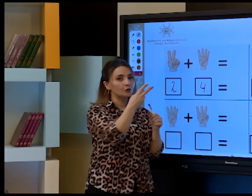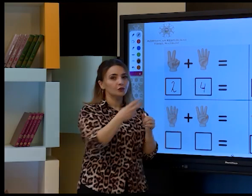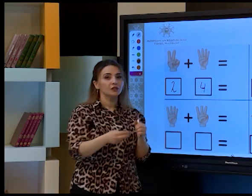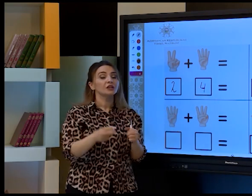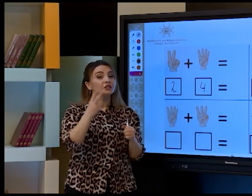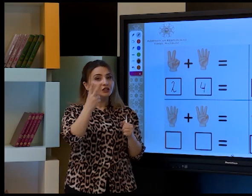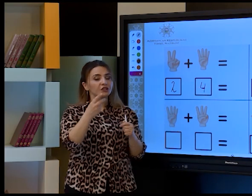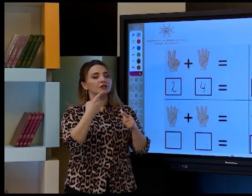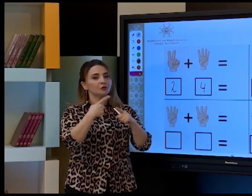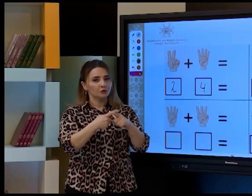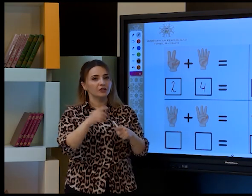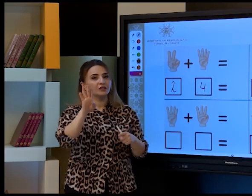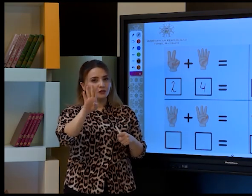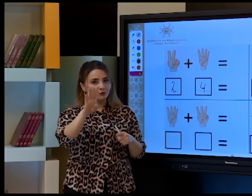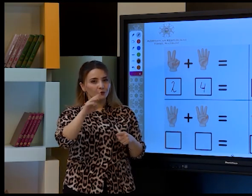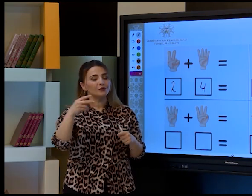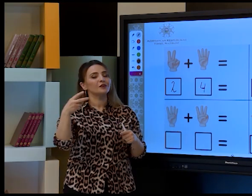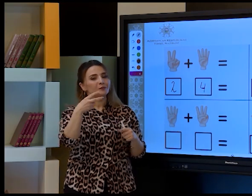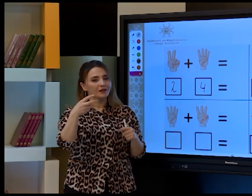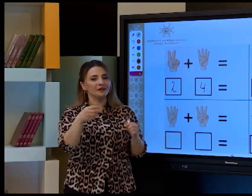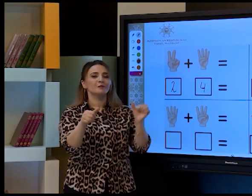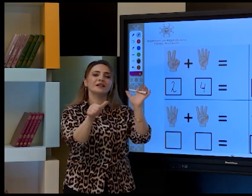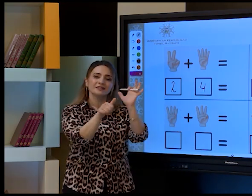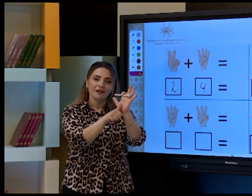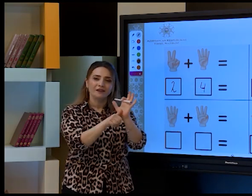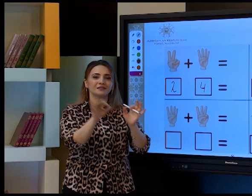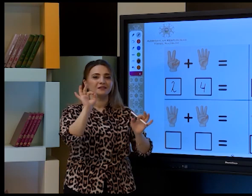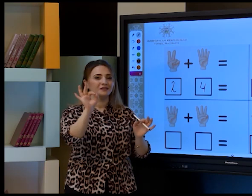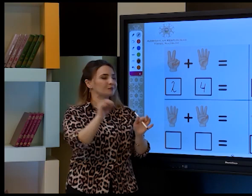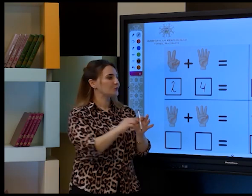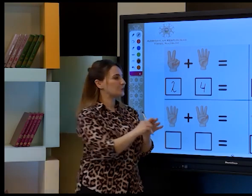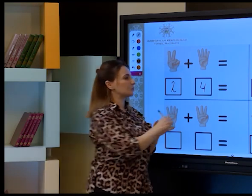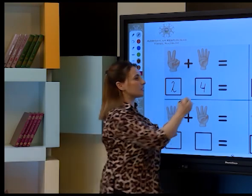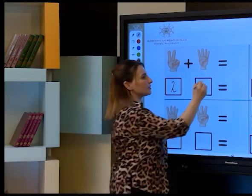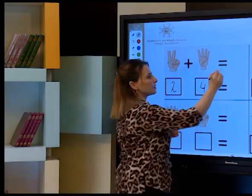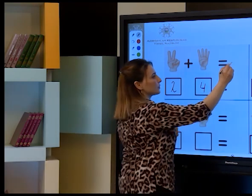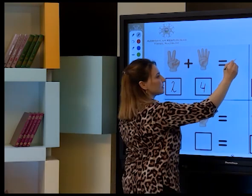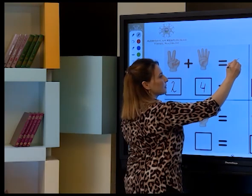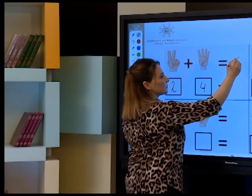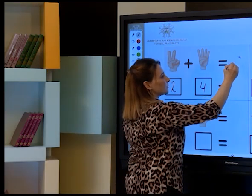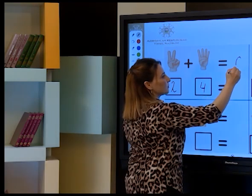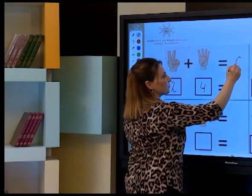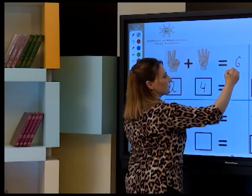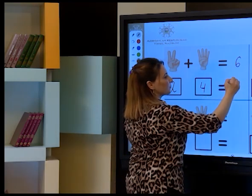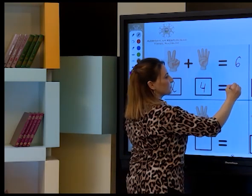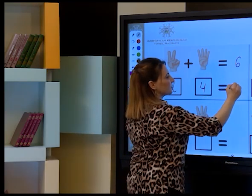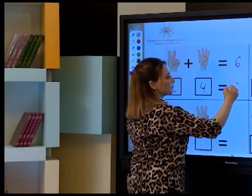Görürük. 2 üste gel 4. Beraberdir 6. Düz dağıllı balalarım.